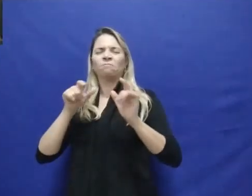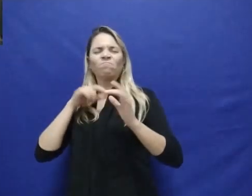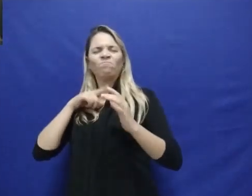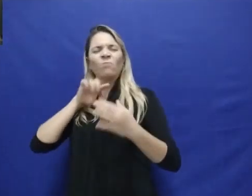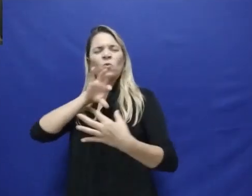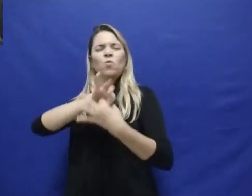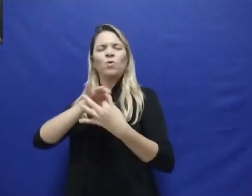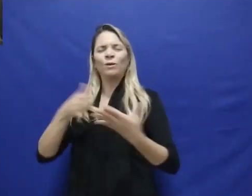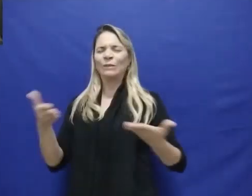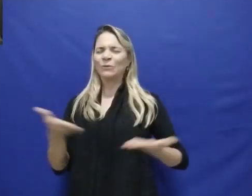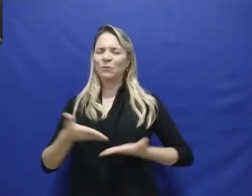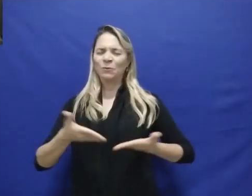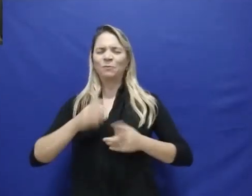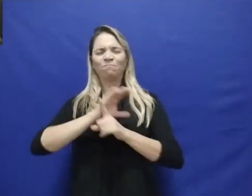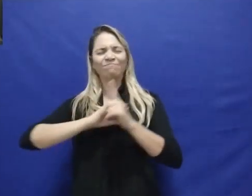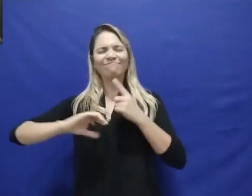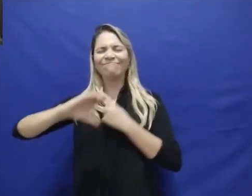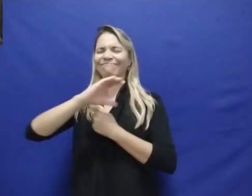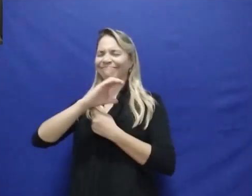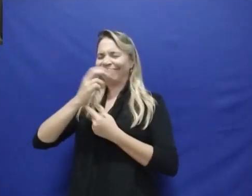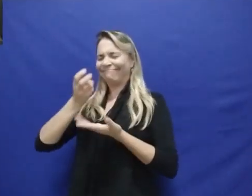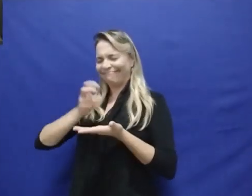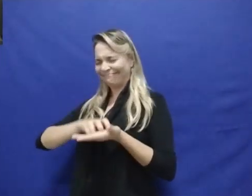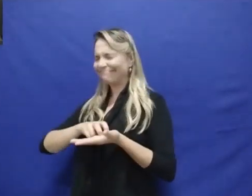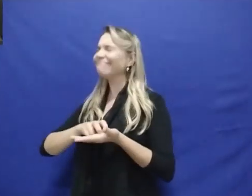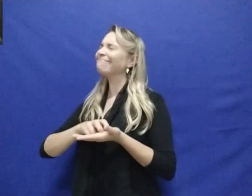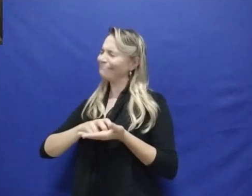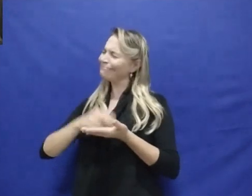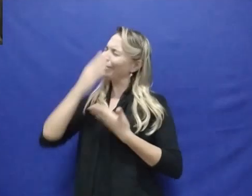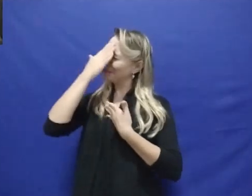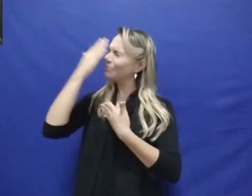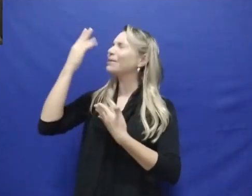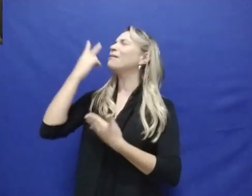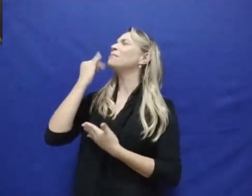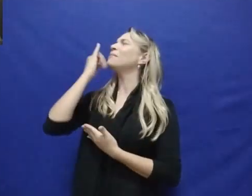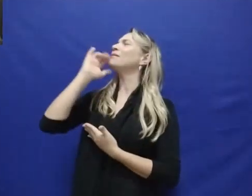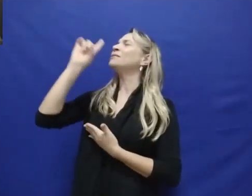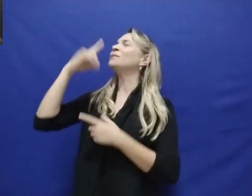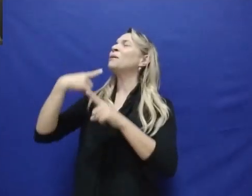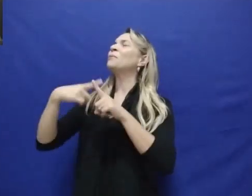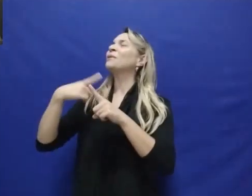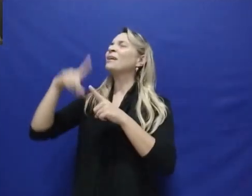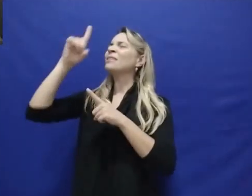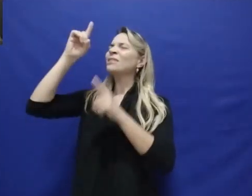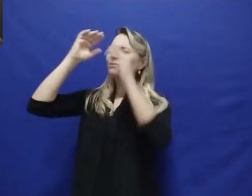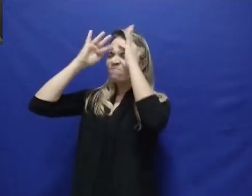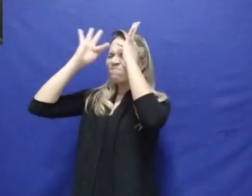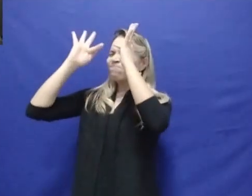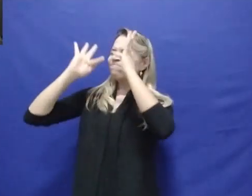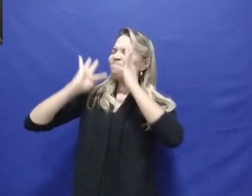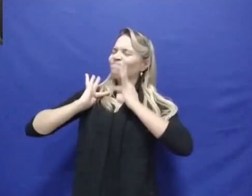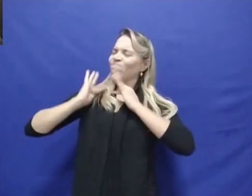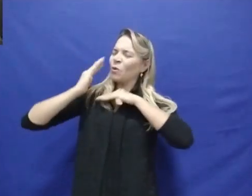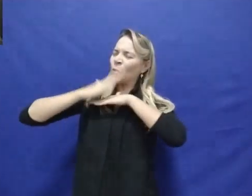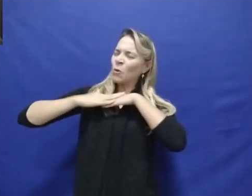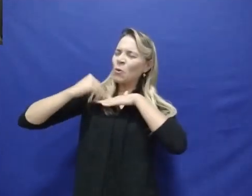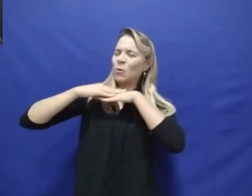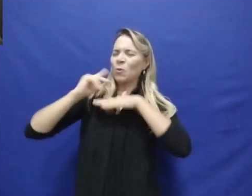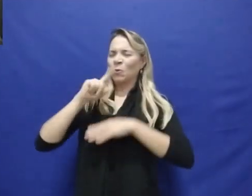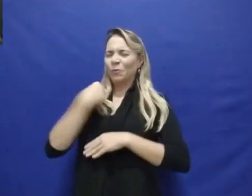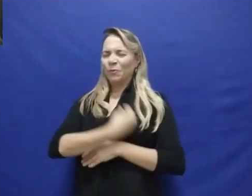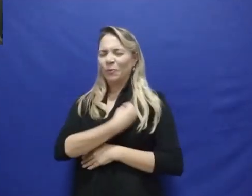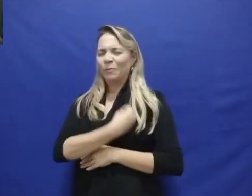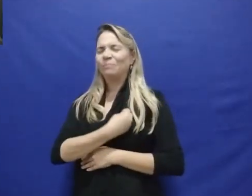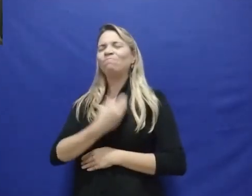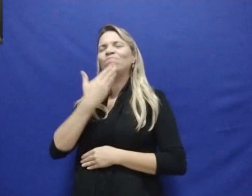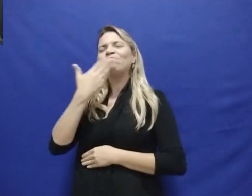estão cultuando ao Senhor nesse momento. Muito obrigado, Pai, pela tua fidelidade a nós. Queremos pedir ao Senhor que